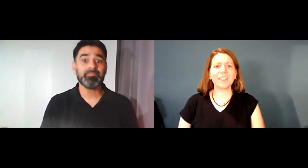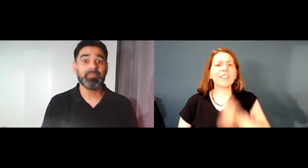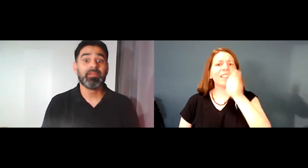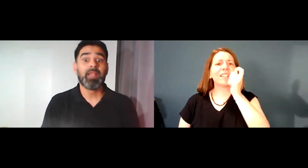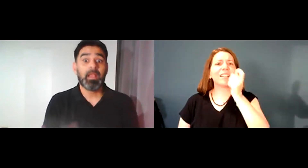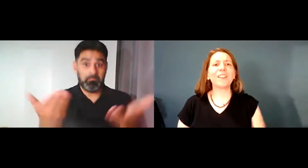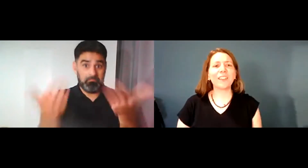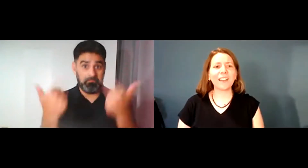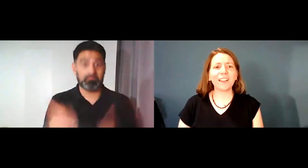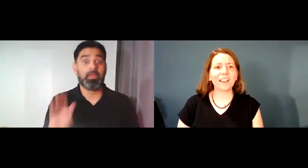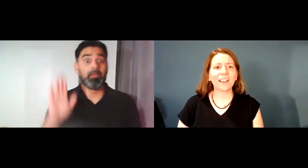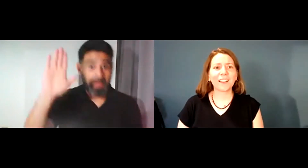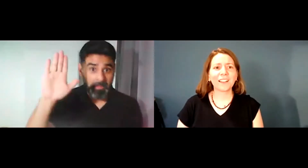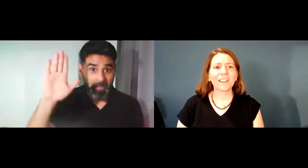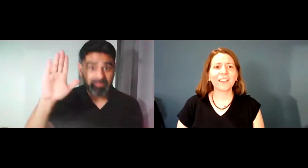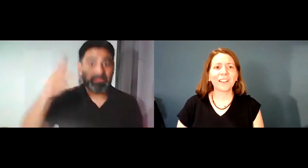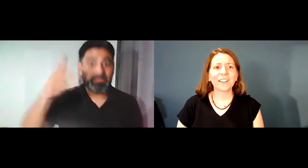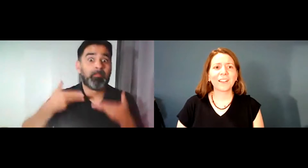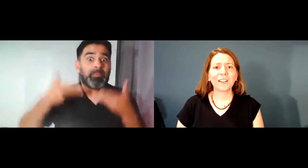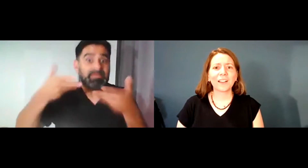¿Quién sigue? Otra vez, por favor.